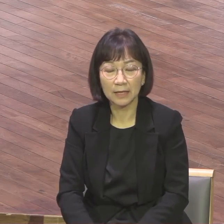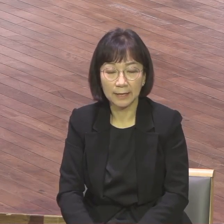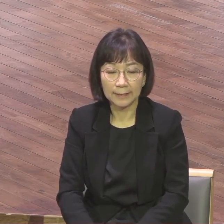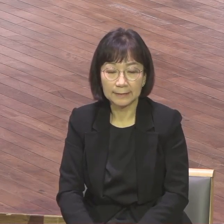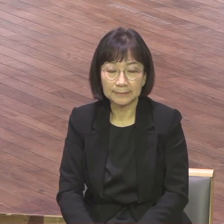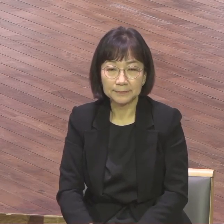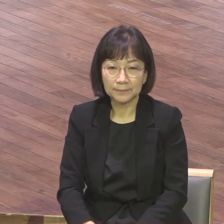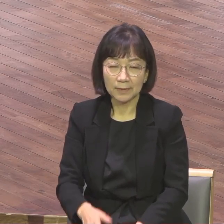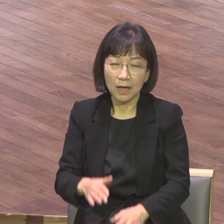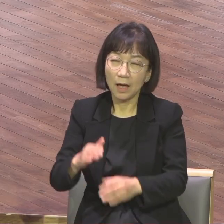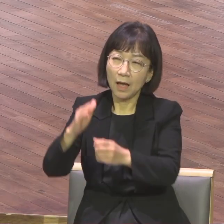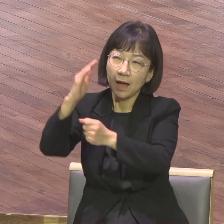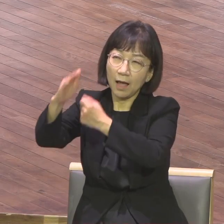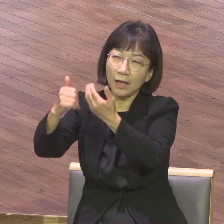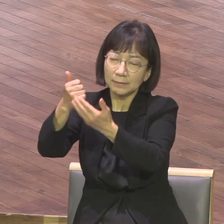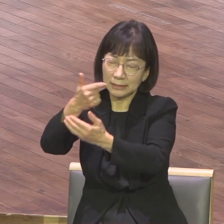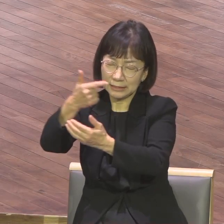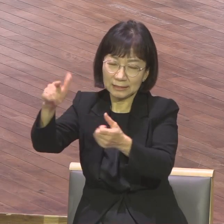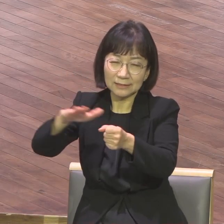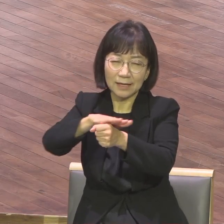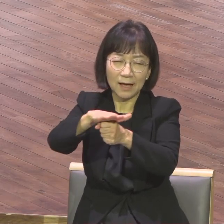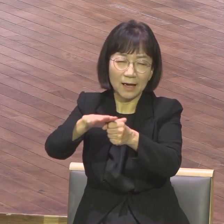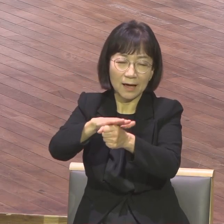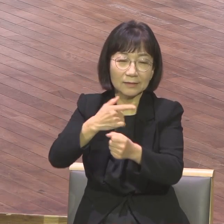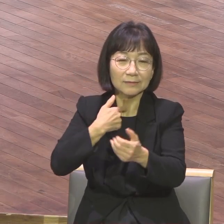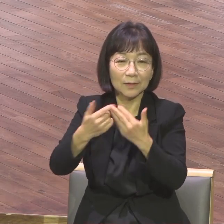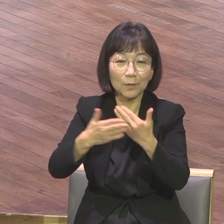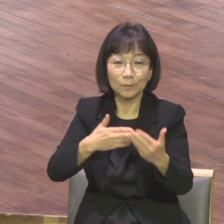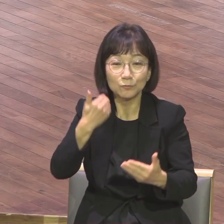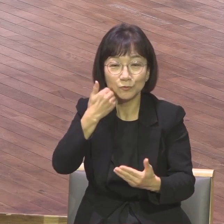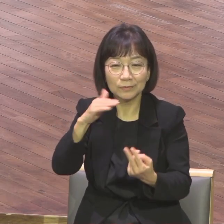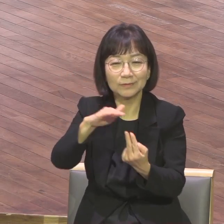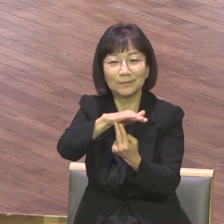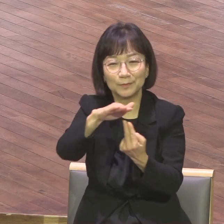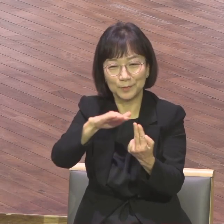그 정도로 사랑을 받았단 말이에요. 근데 90이 넘었어.